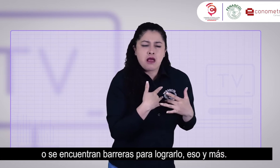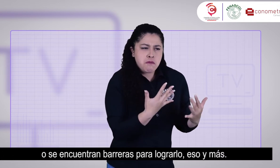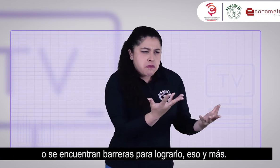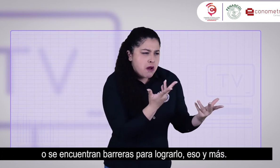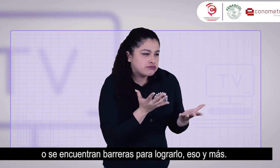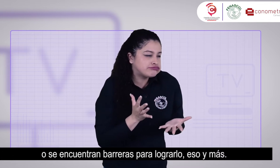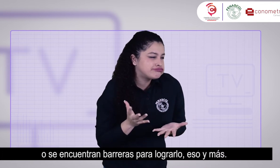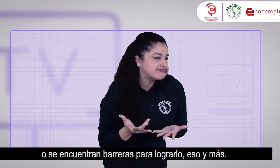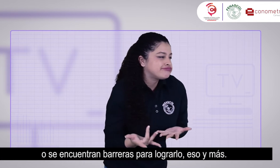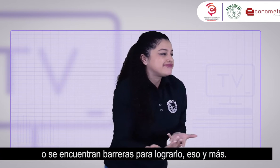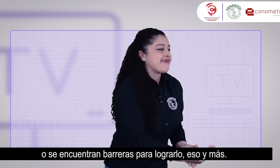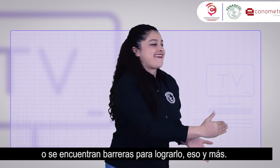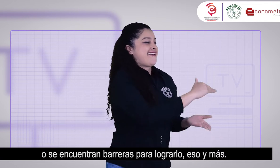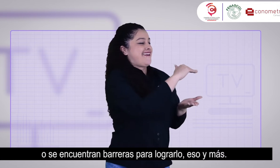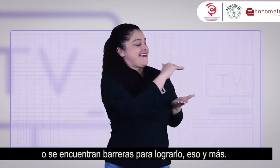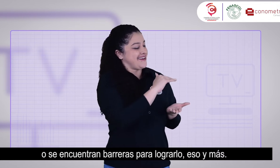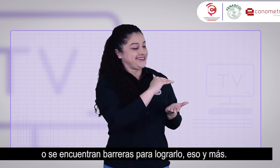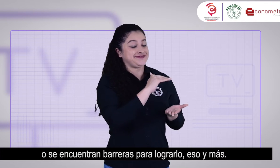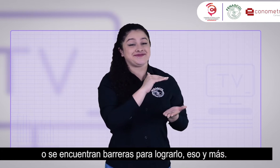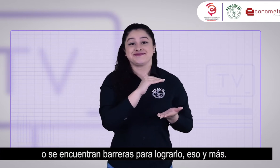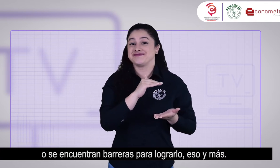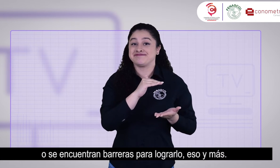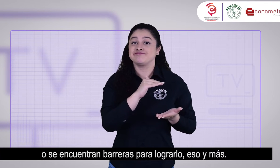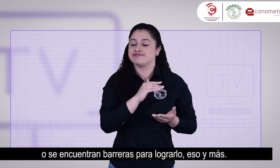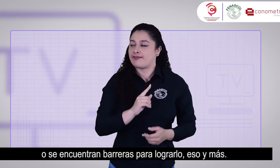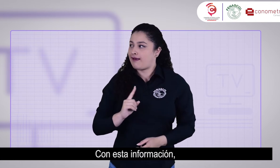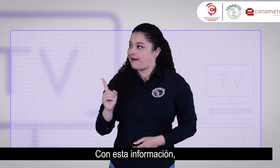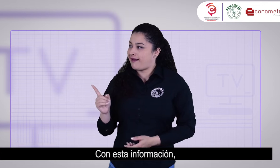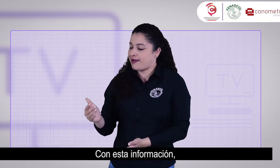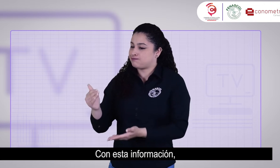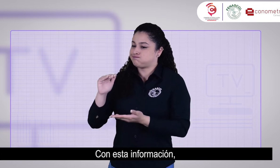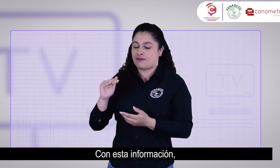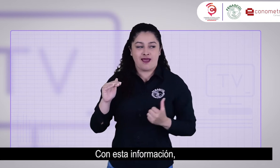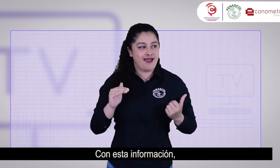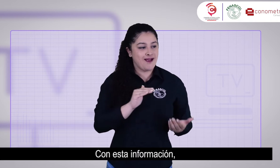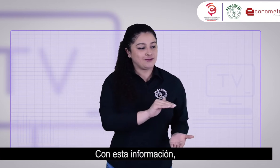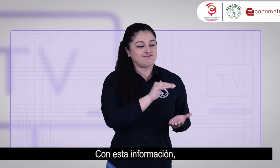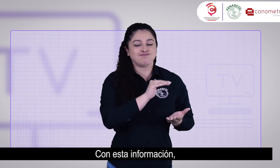toda esta información